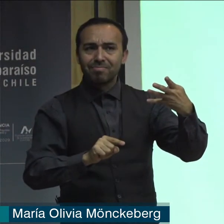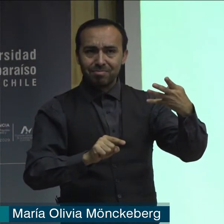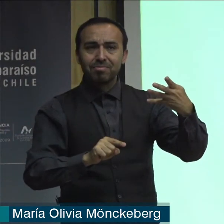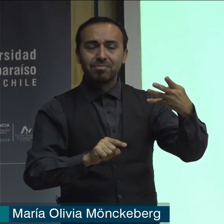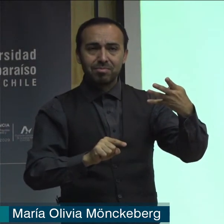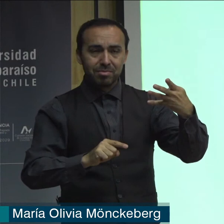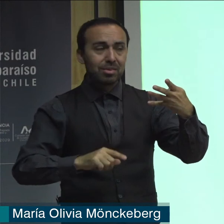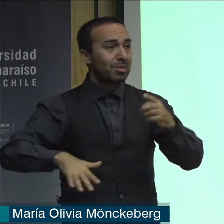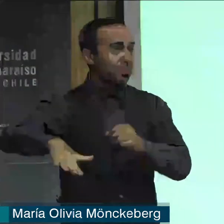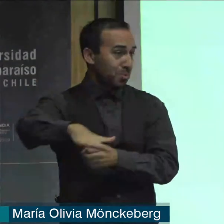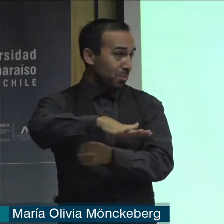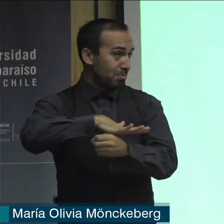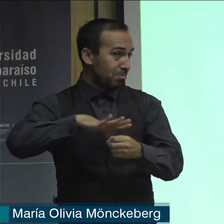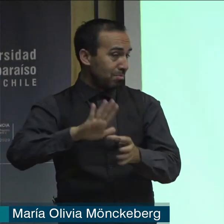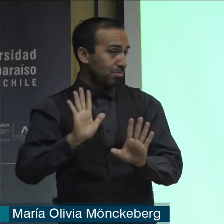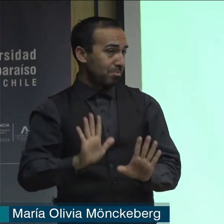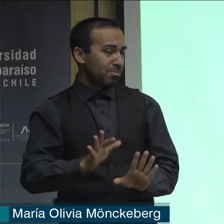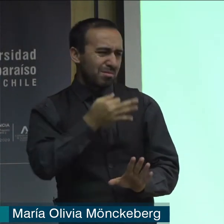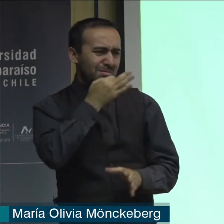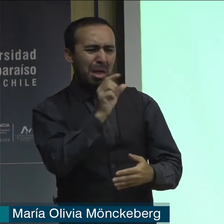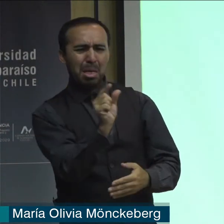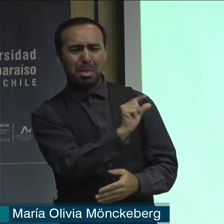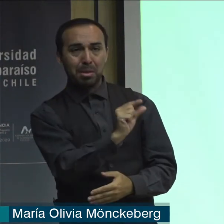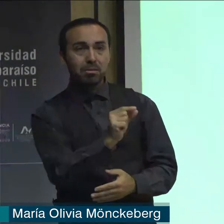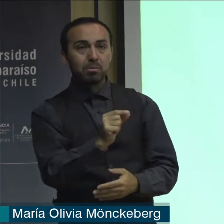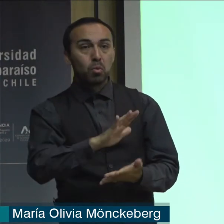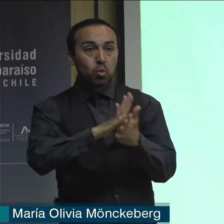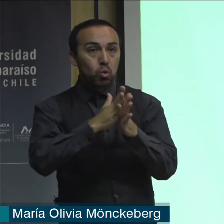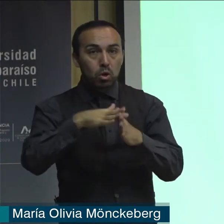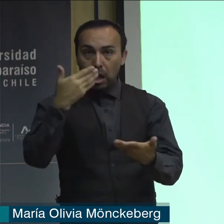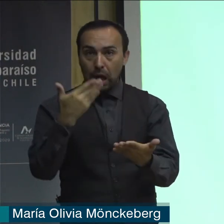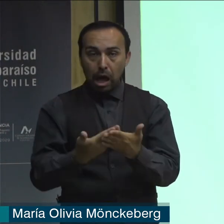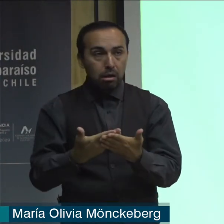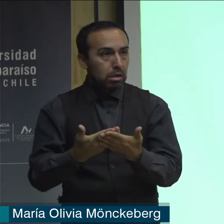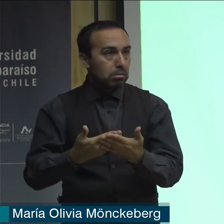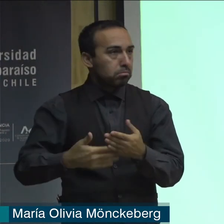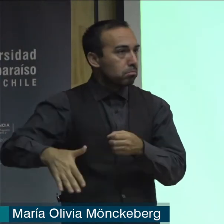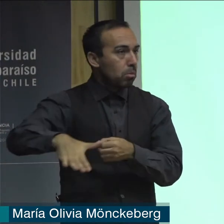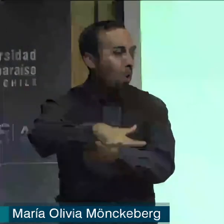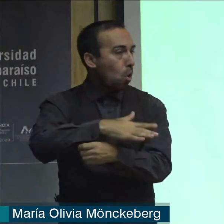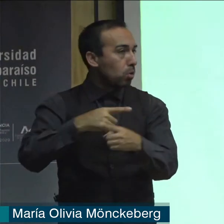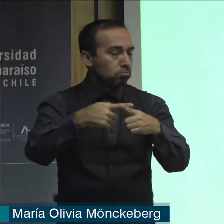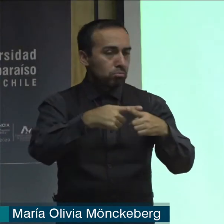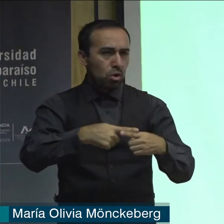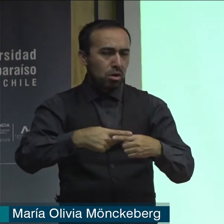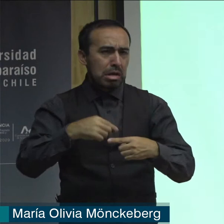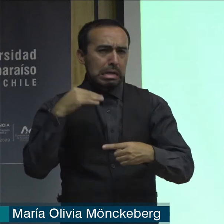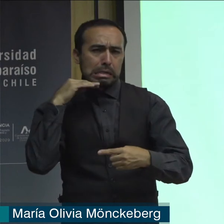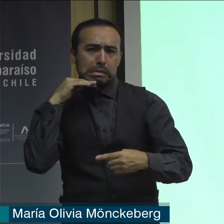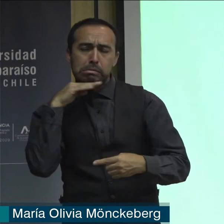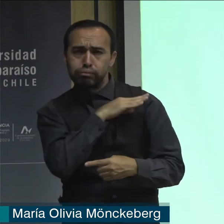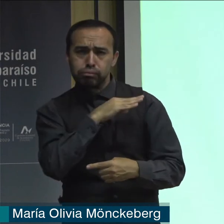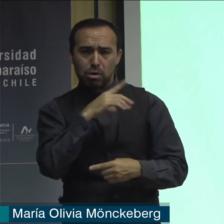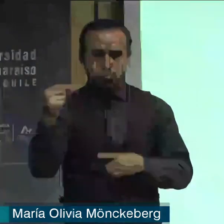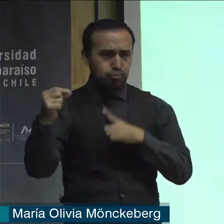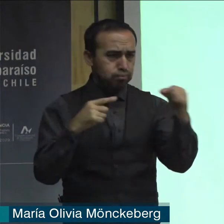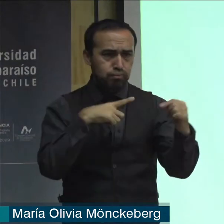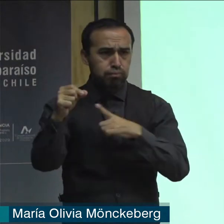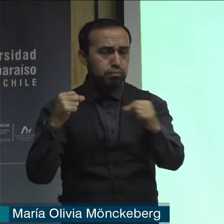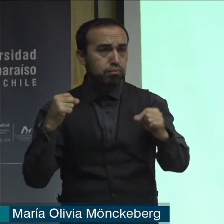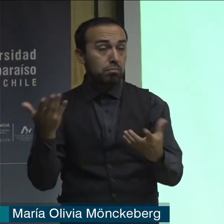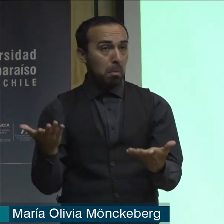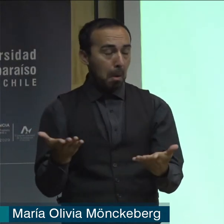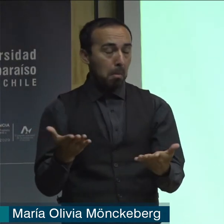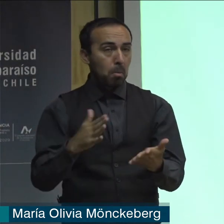por todo lo que se vive apurado en el mundo actual por todos los individualismos que existen por todos lados